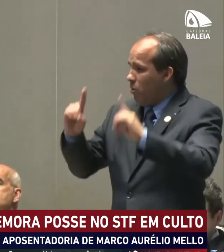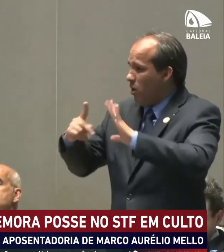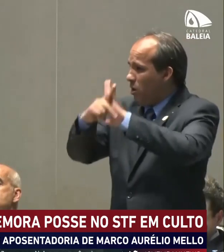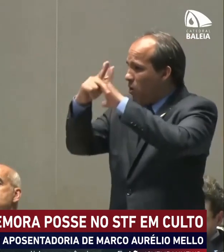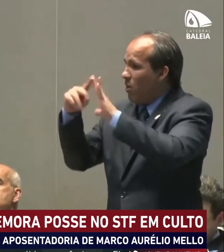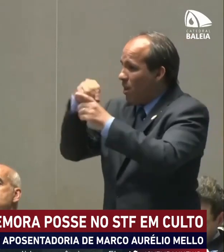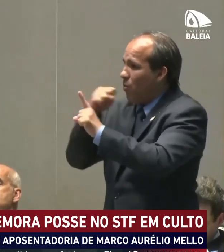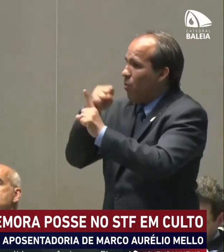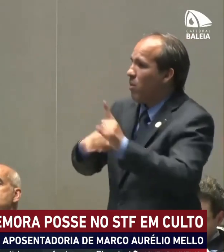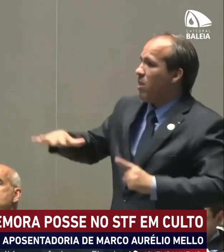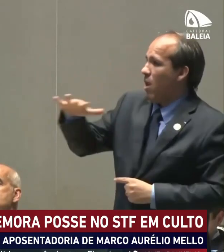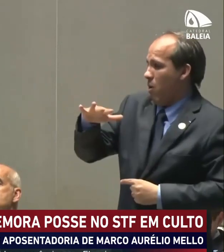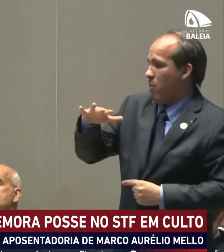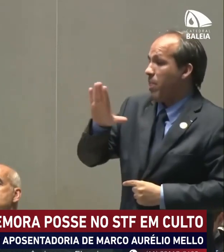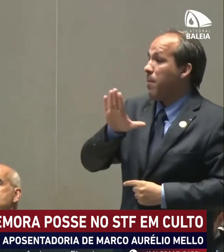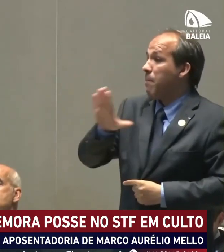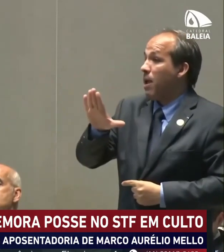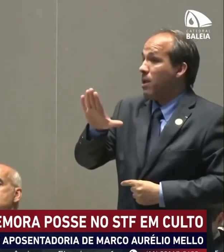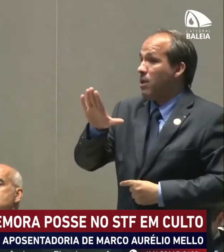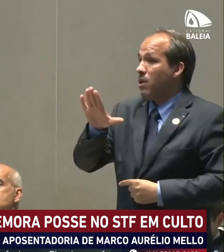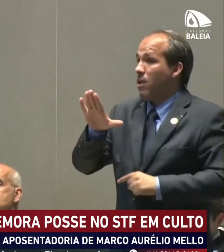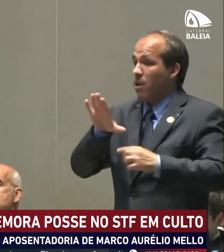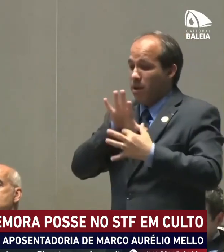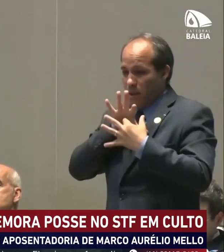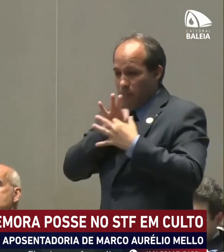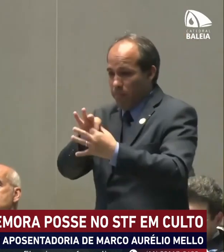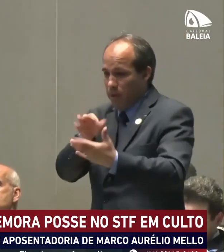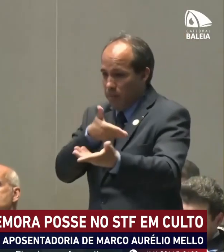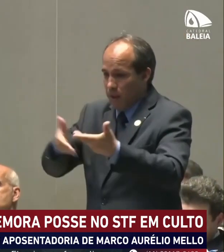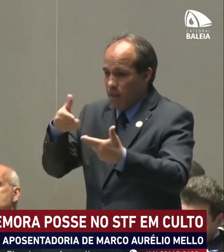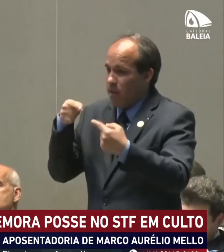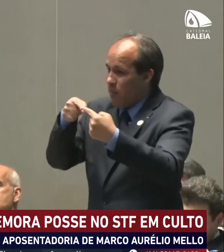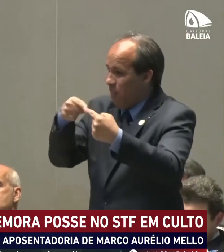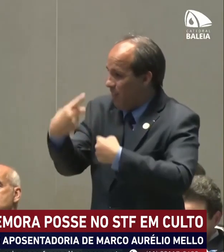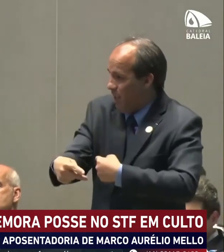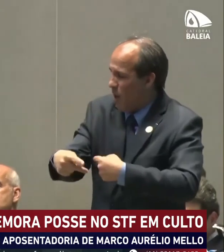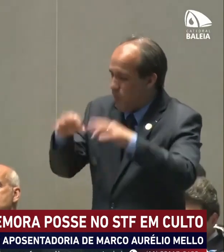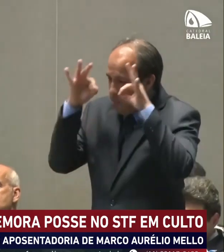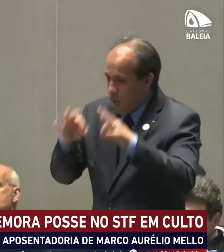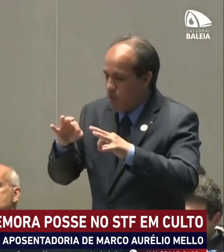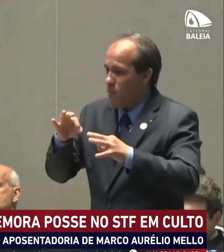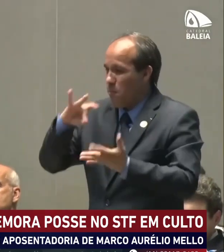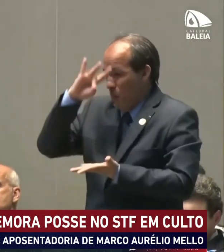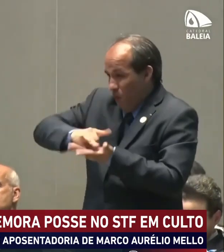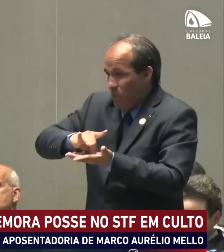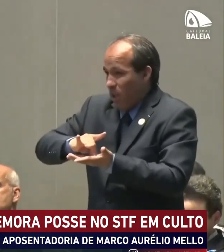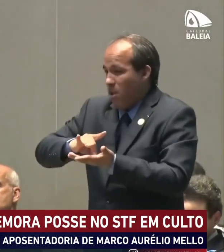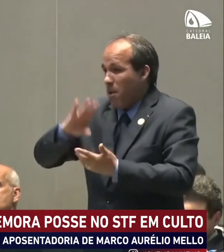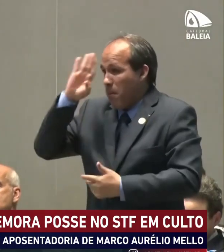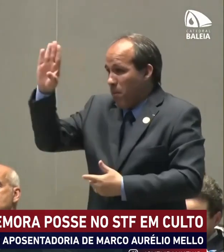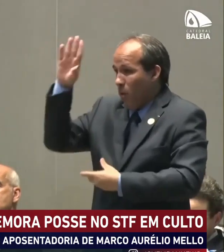Enquanto a sua aplicação em concreto e em abstrato, em especial em uma